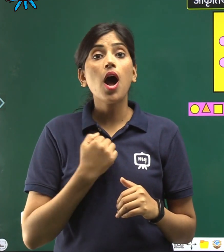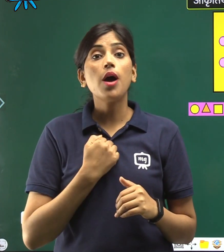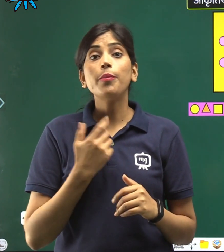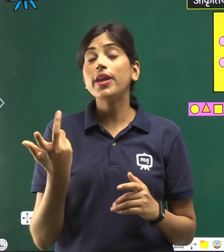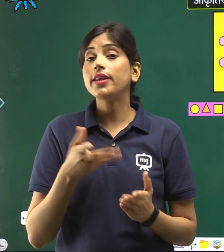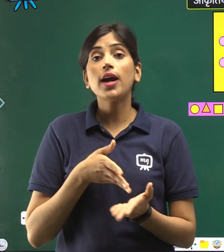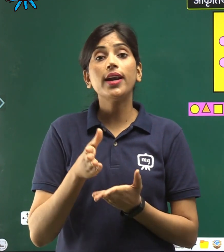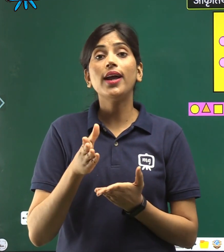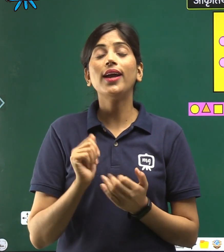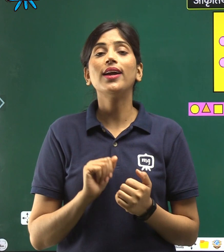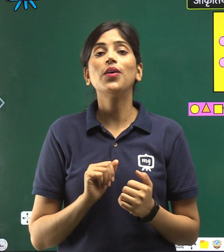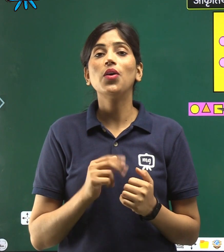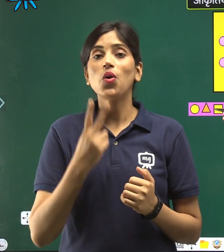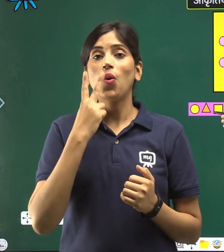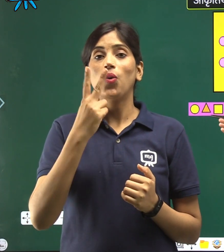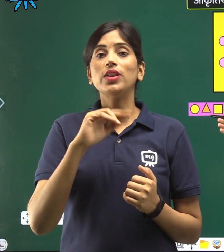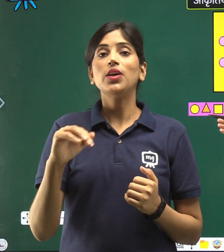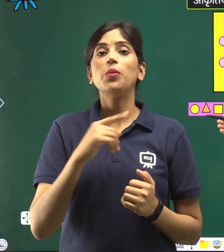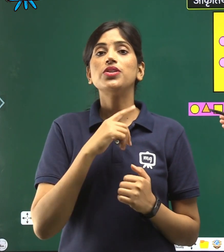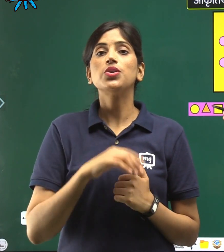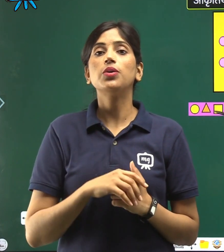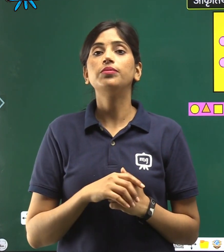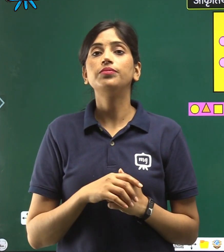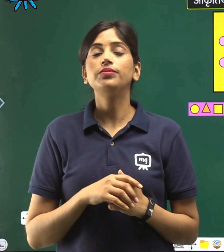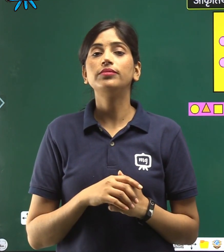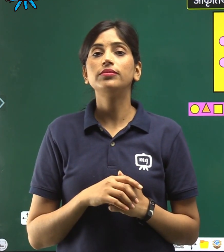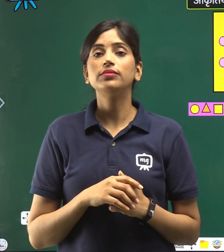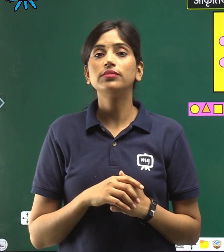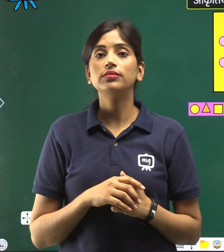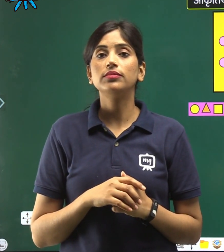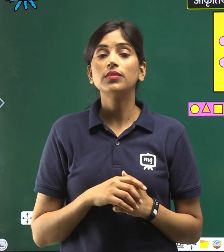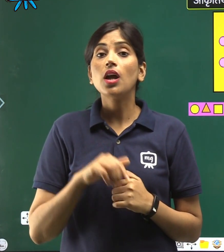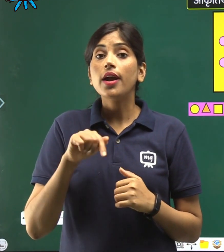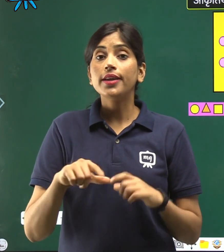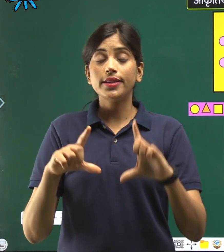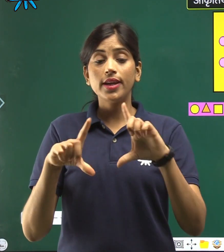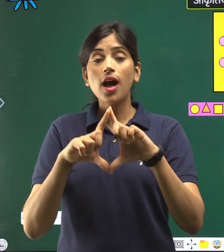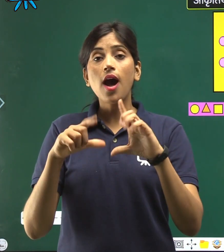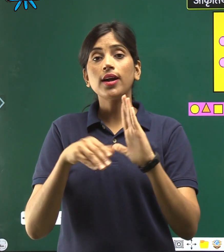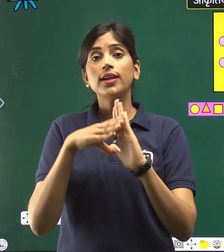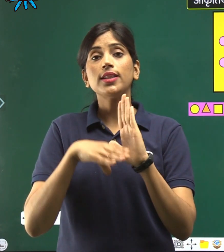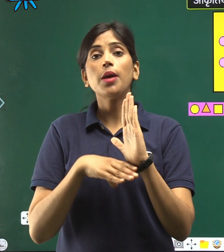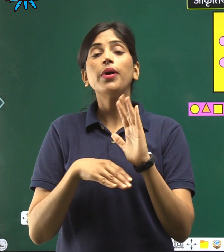है? देखो बच्चों, ये आकृति बनी हुई है,